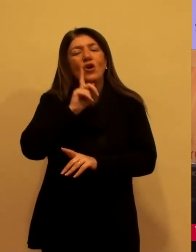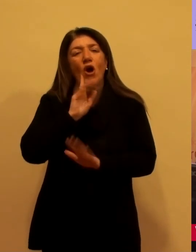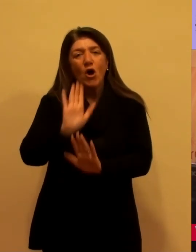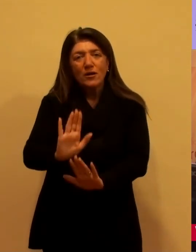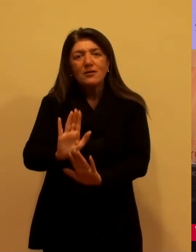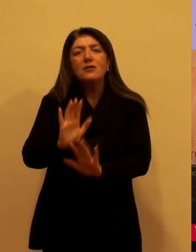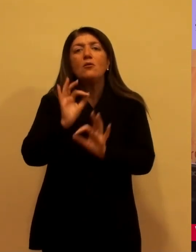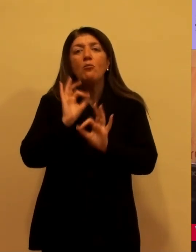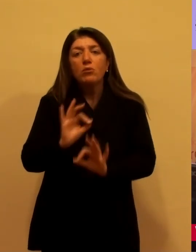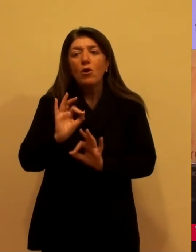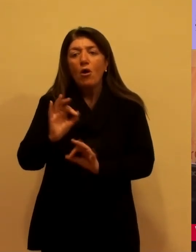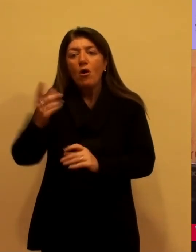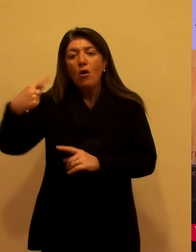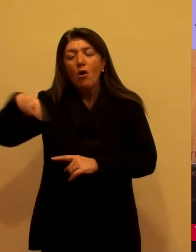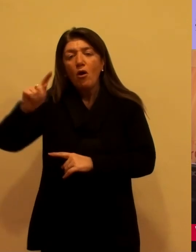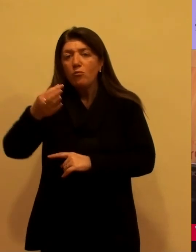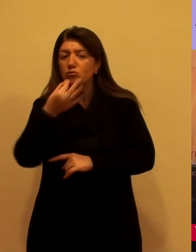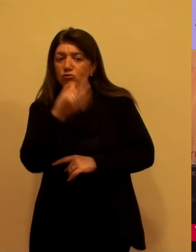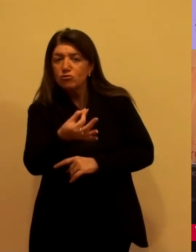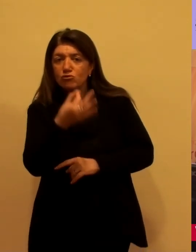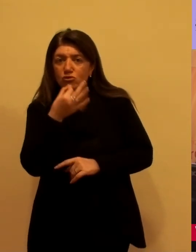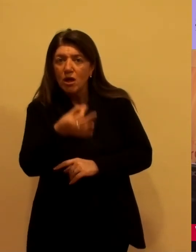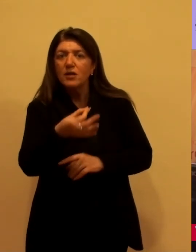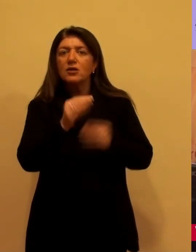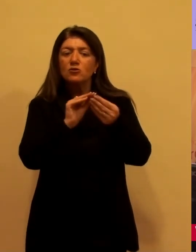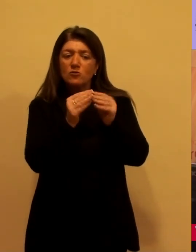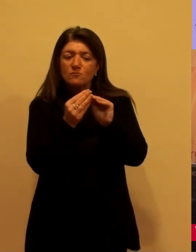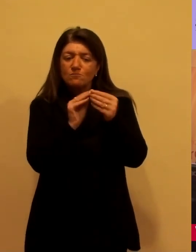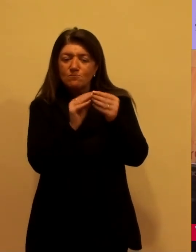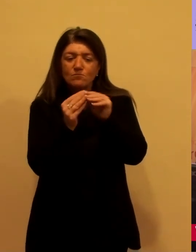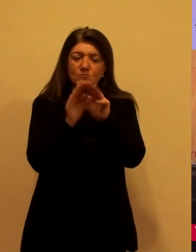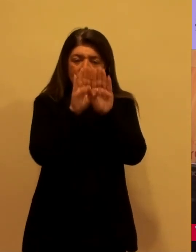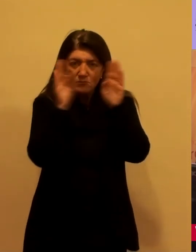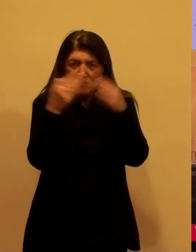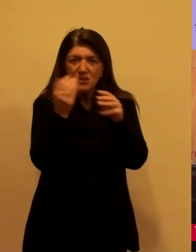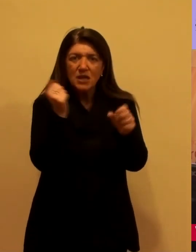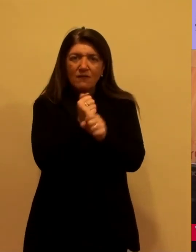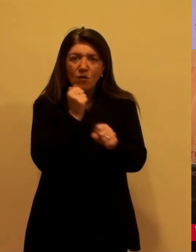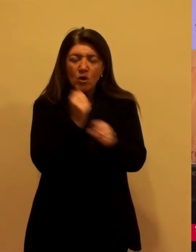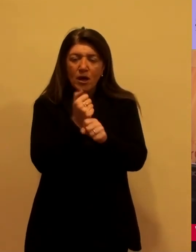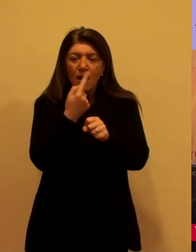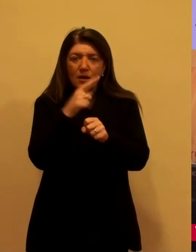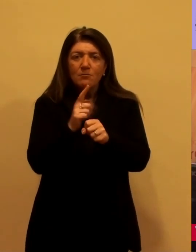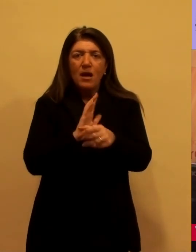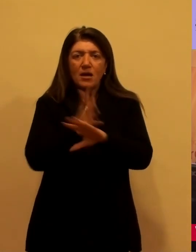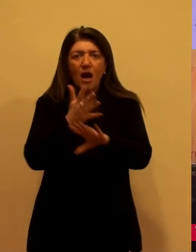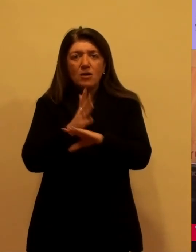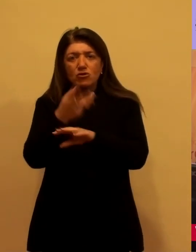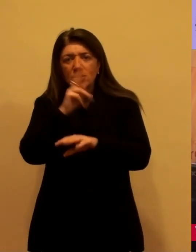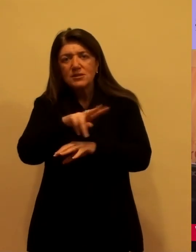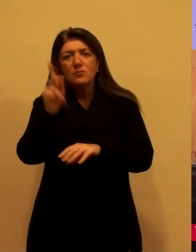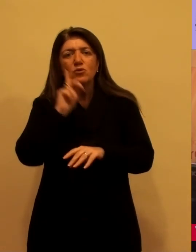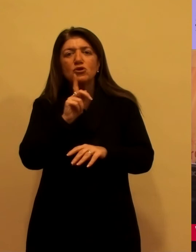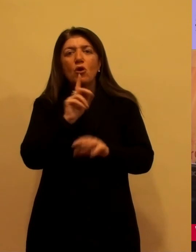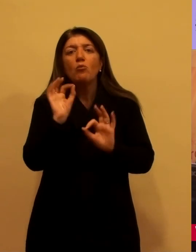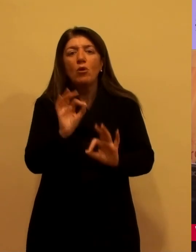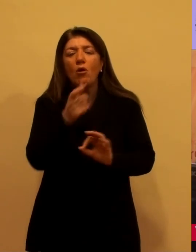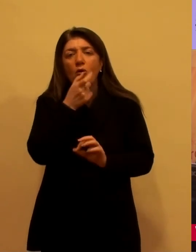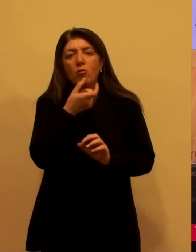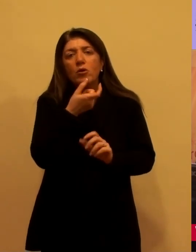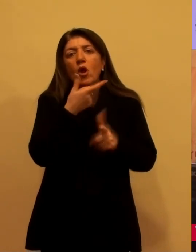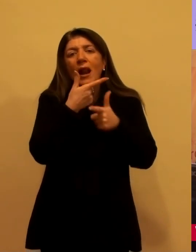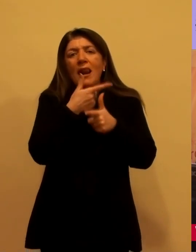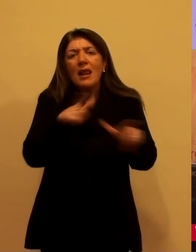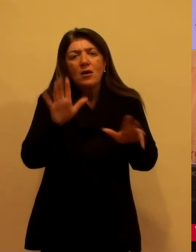di lavorare per facilitare l'accesso dei sordi all'arte contemporanea a partire dal lessico, a partire dal